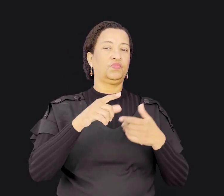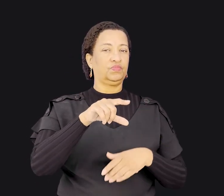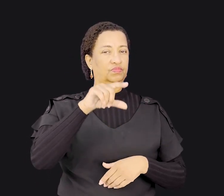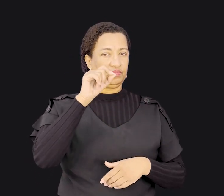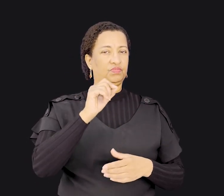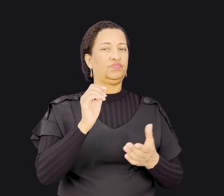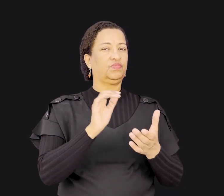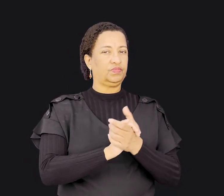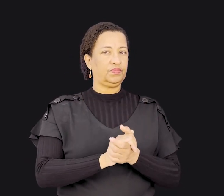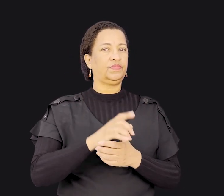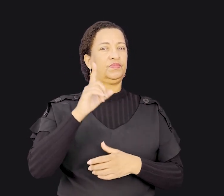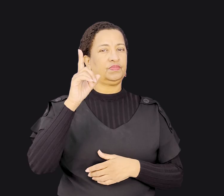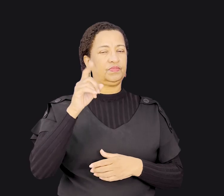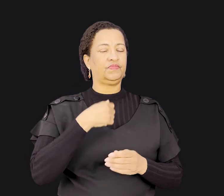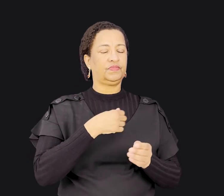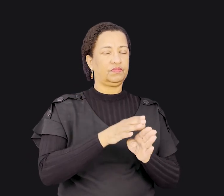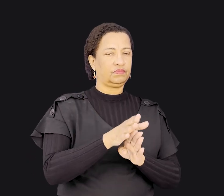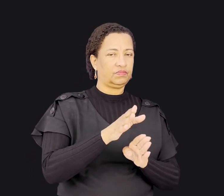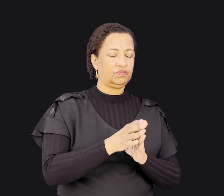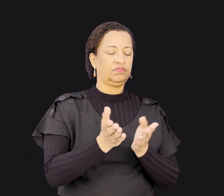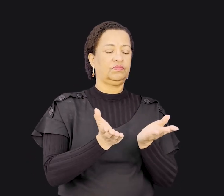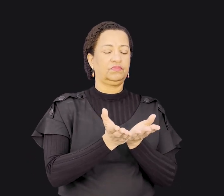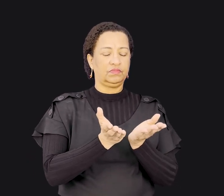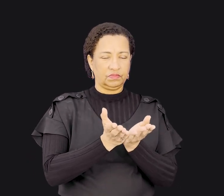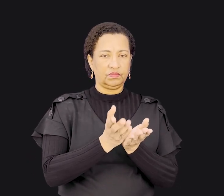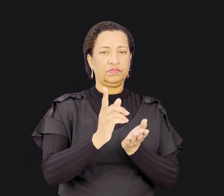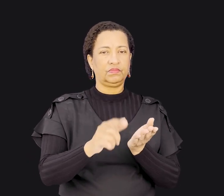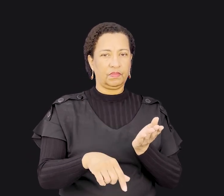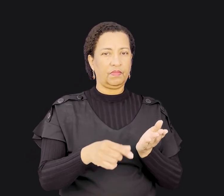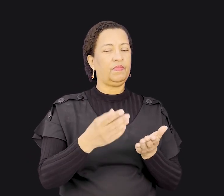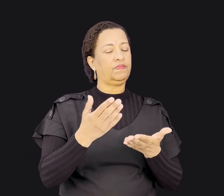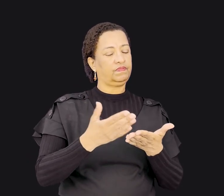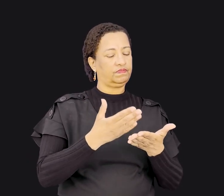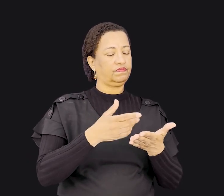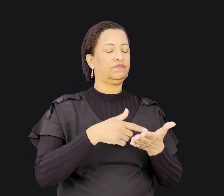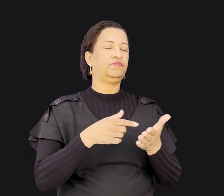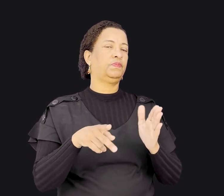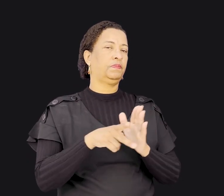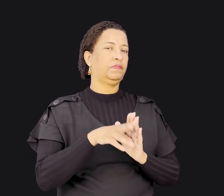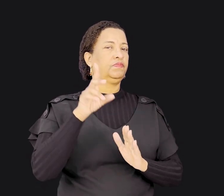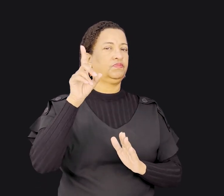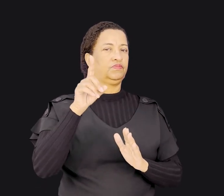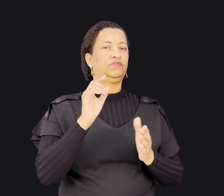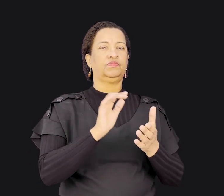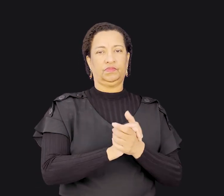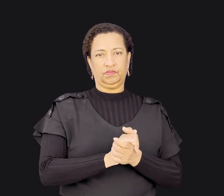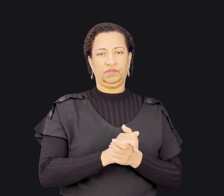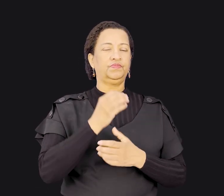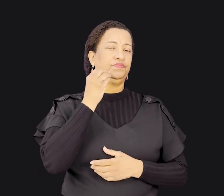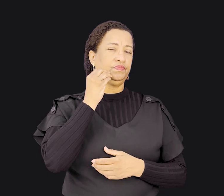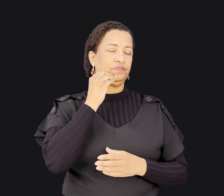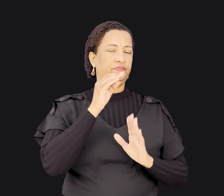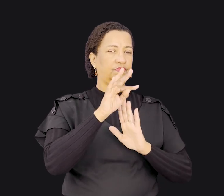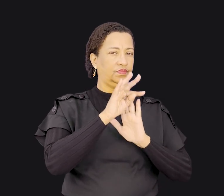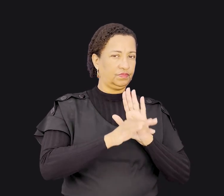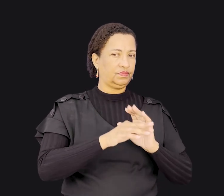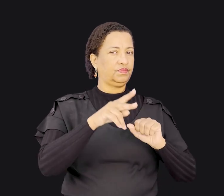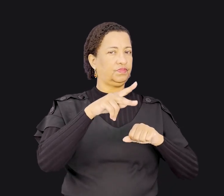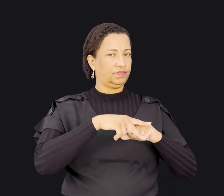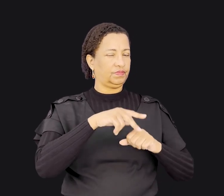casamento, descobrirá que os conselhos das Escrituras são o manual de Deus para o casamento. Observe que nesse texto de Pedro sobre o